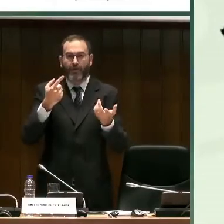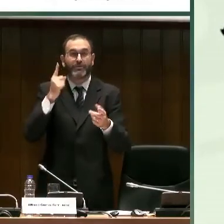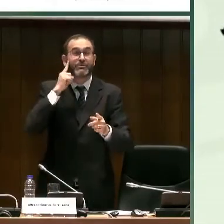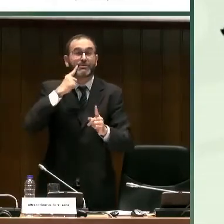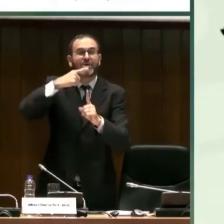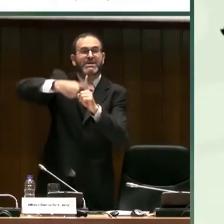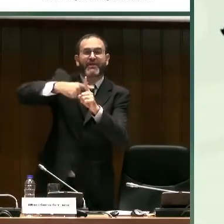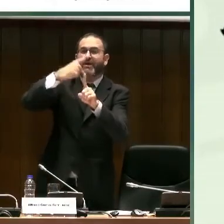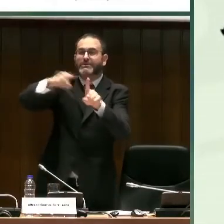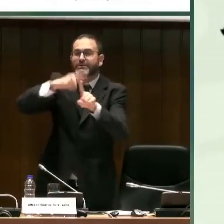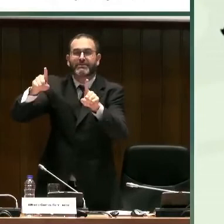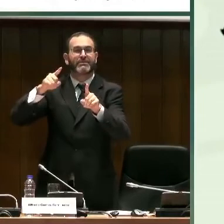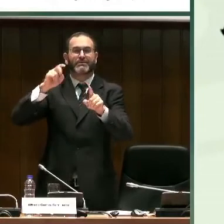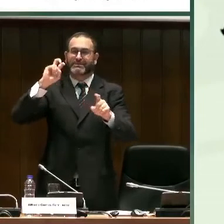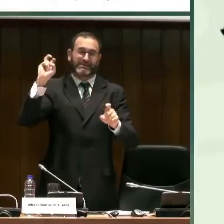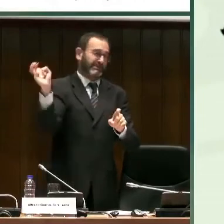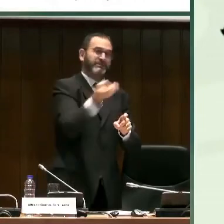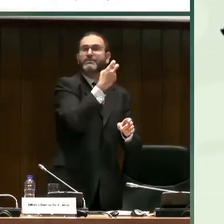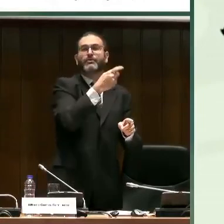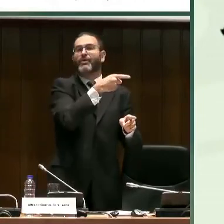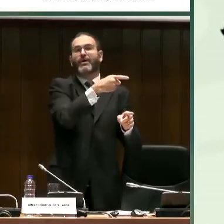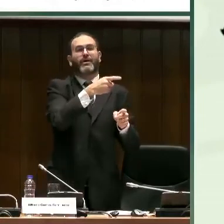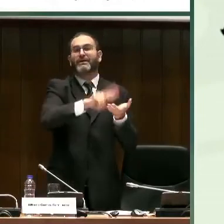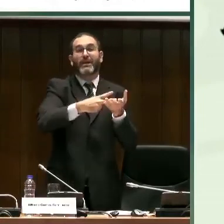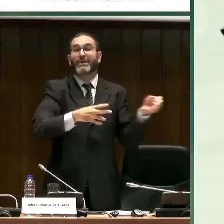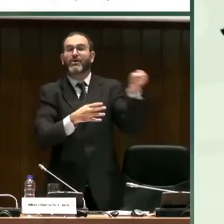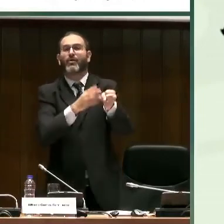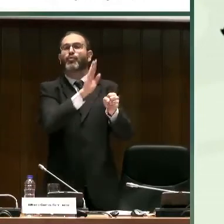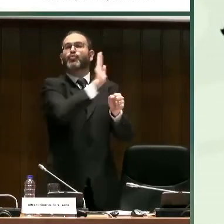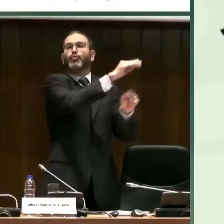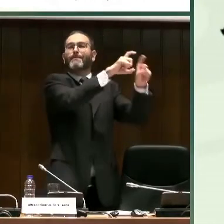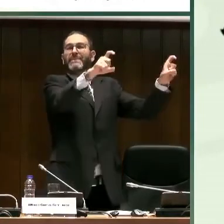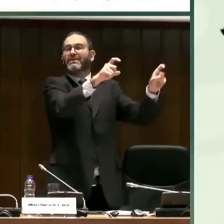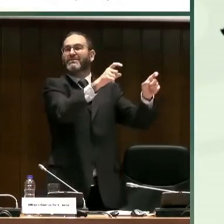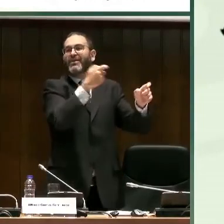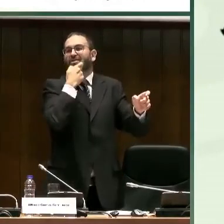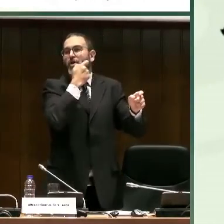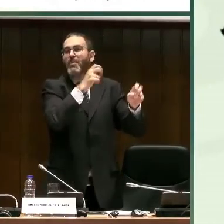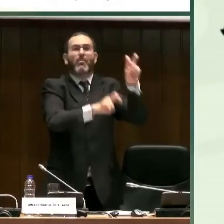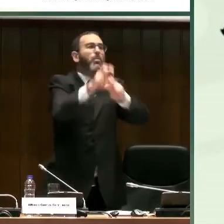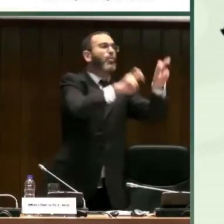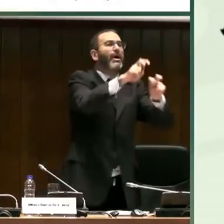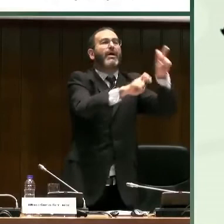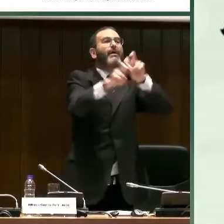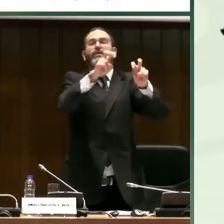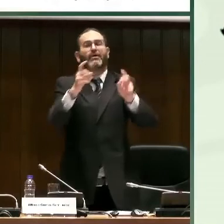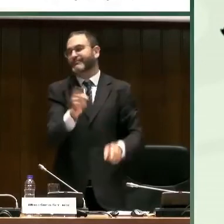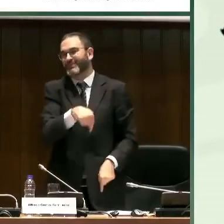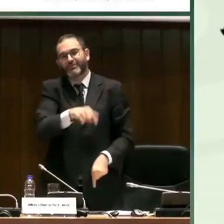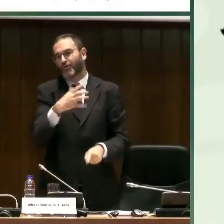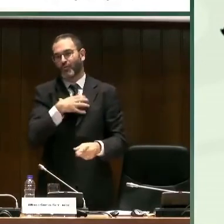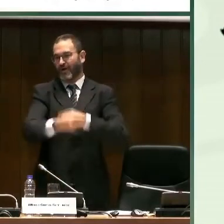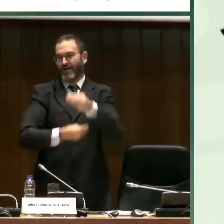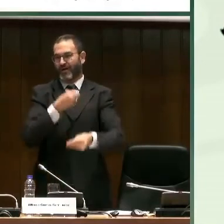A veces no entendemos a las intérpretes, o los niveles tanto de usuarios como de intérpretes son muy variados, y si es una